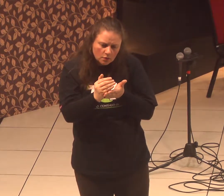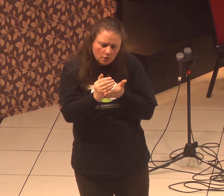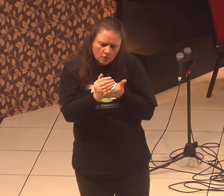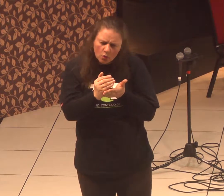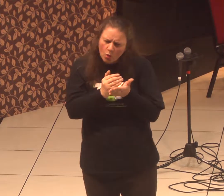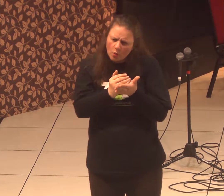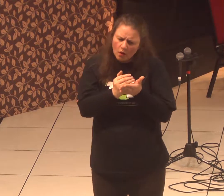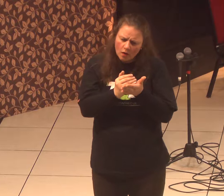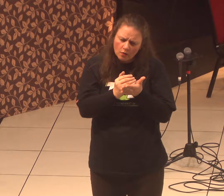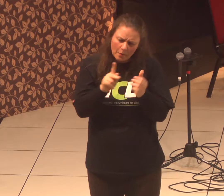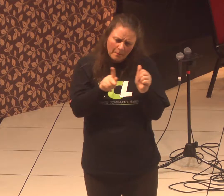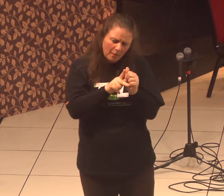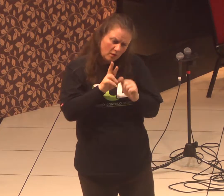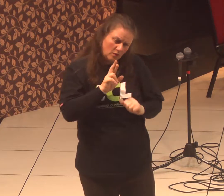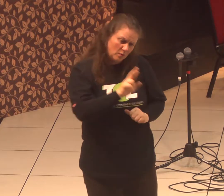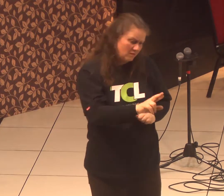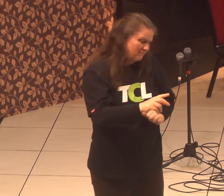Não, não tenho.